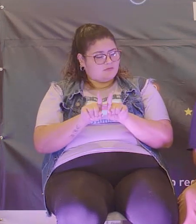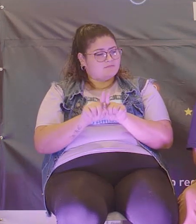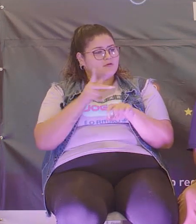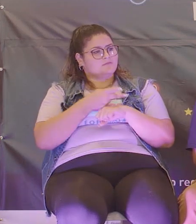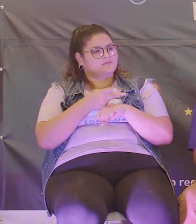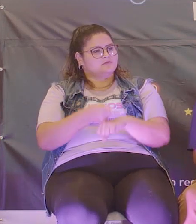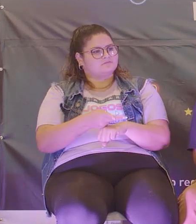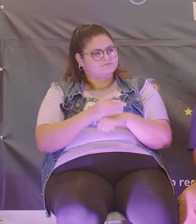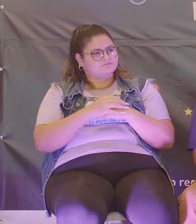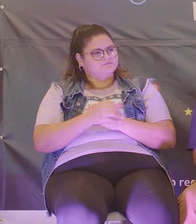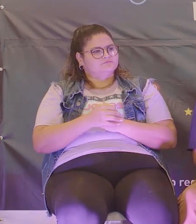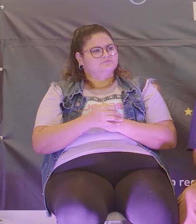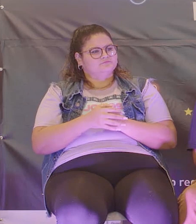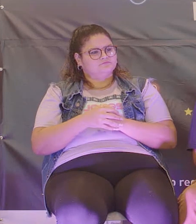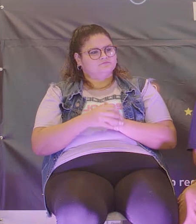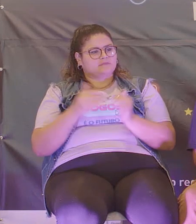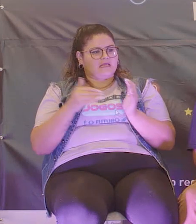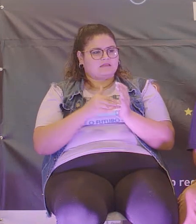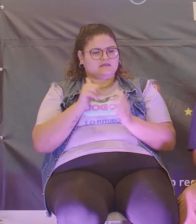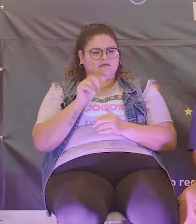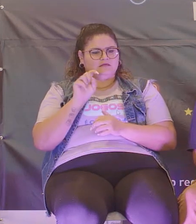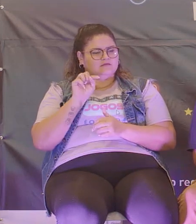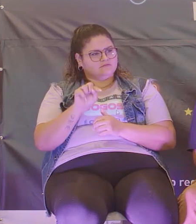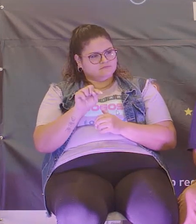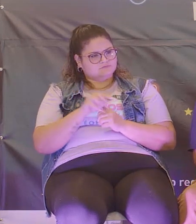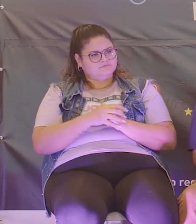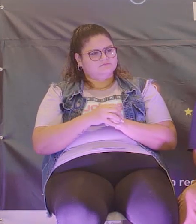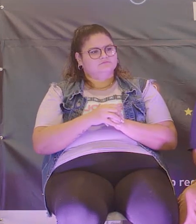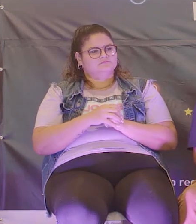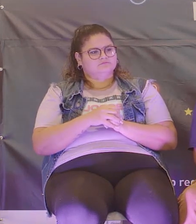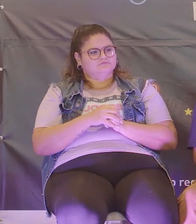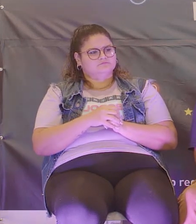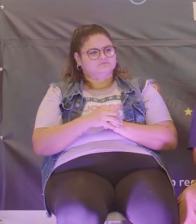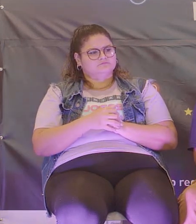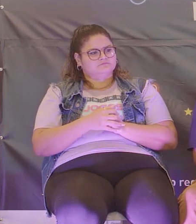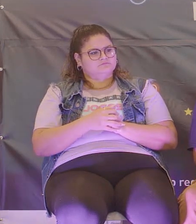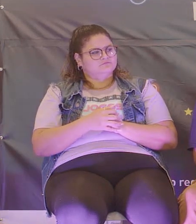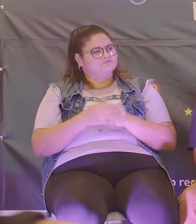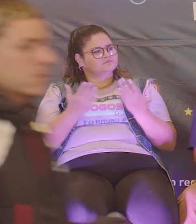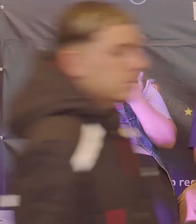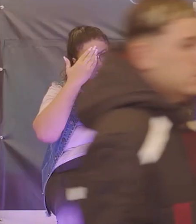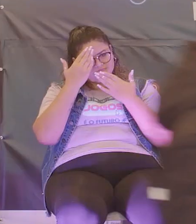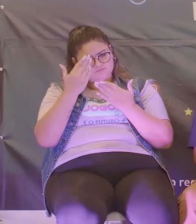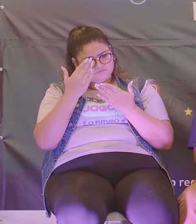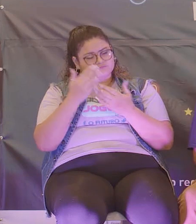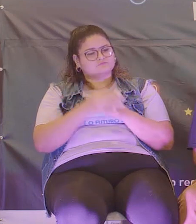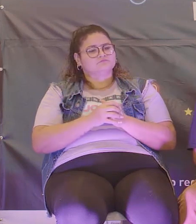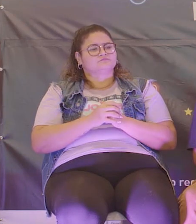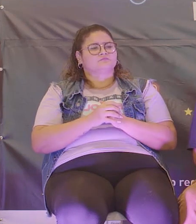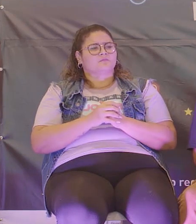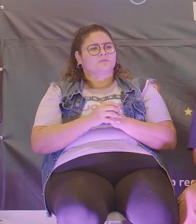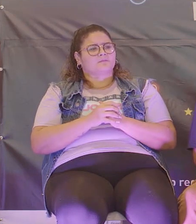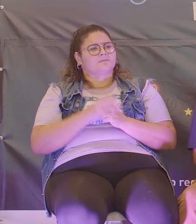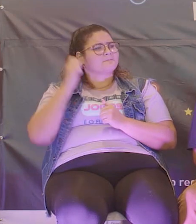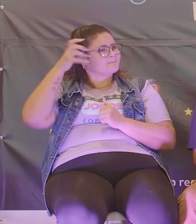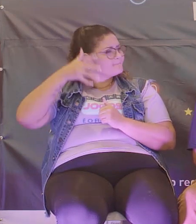né? Então aí podem ganhar até 15 mil reais, olha aí, 15 mil reais. Então é isso, muito obrigado. Eu queria te agradecer, né, por essa